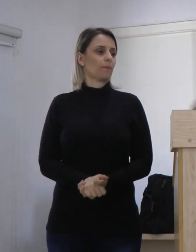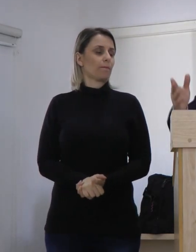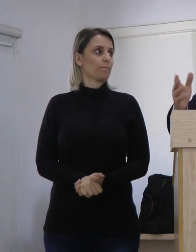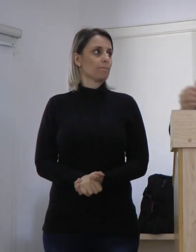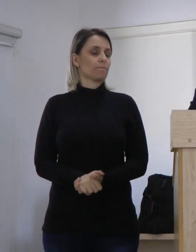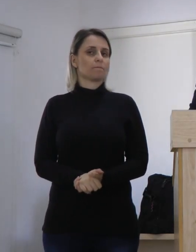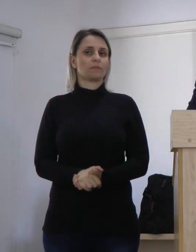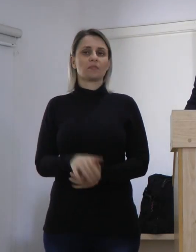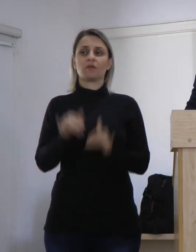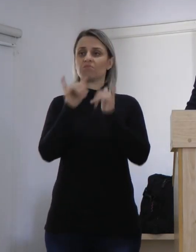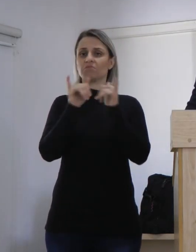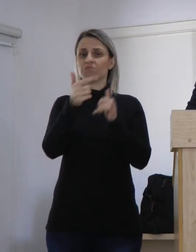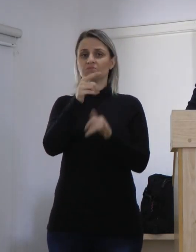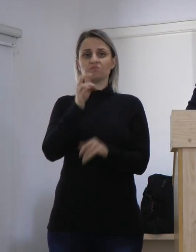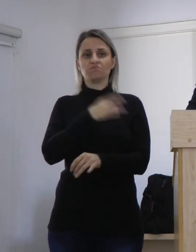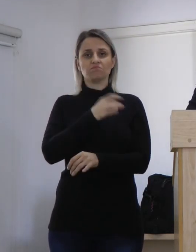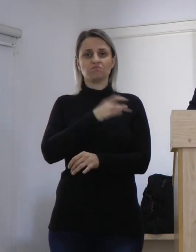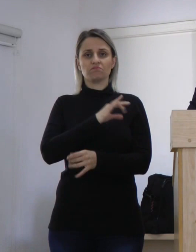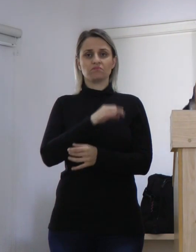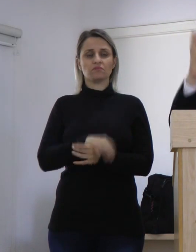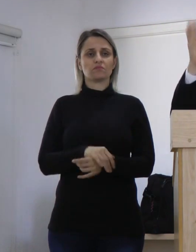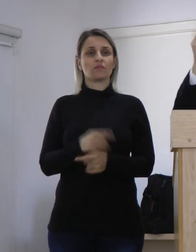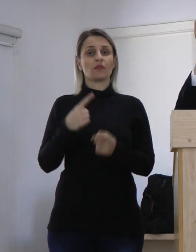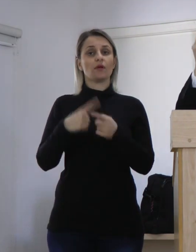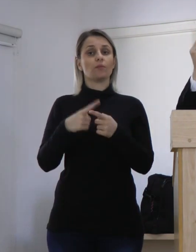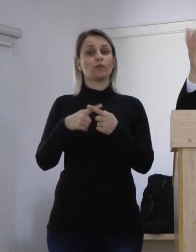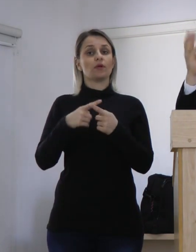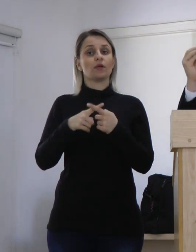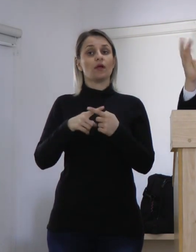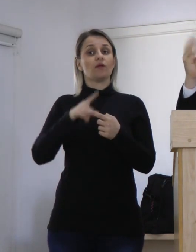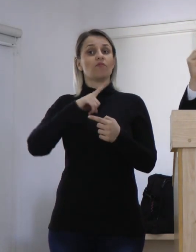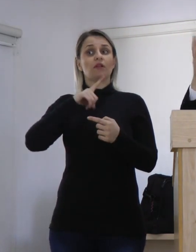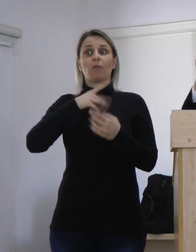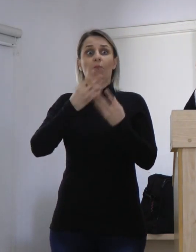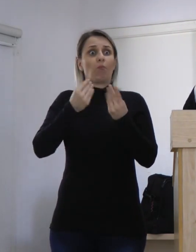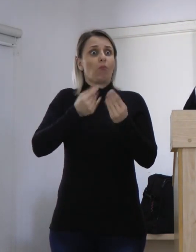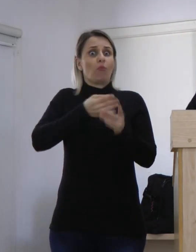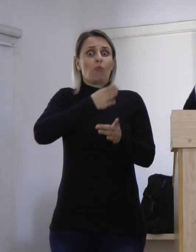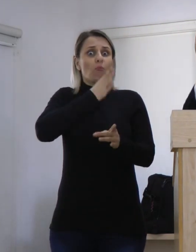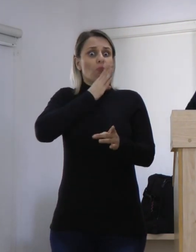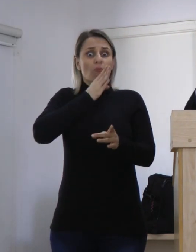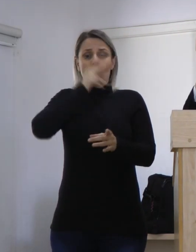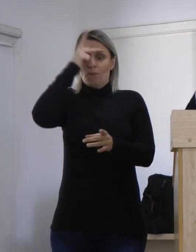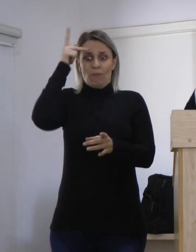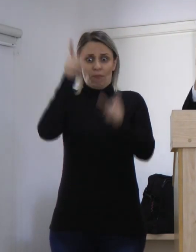Não tenho medo de ir para o umbral, não. Porque lá vai estar assim de gente conhecida.